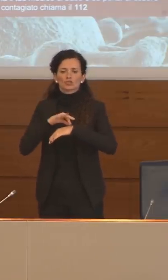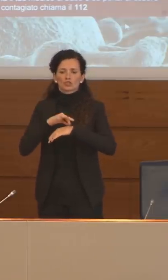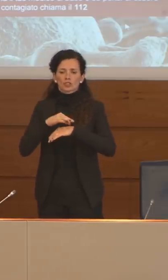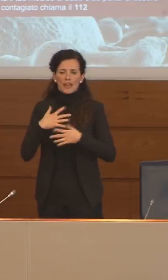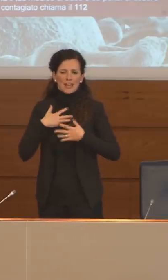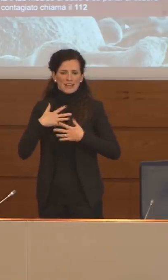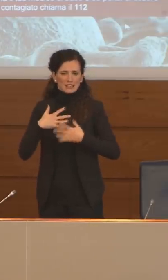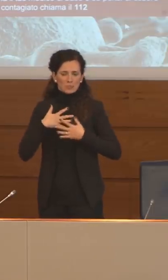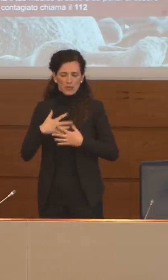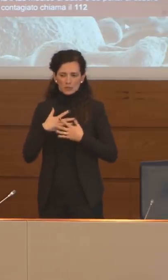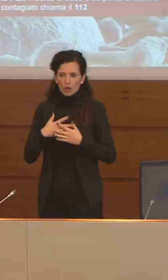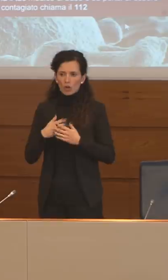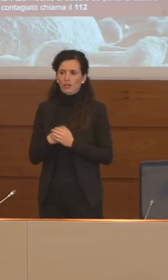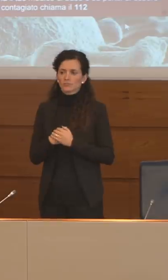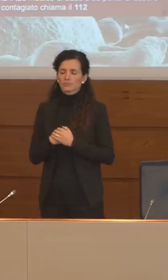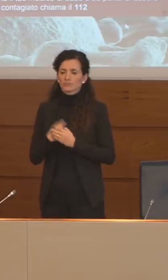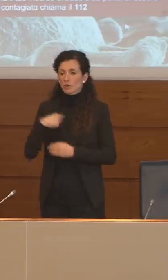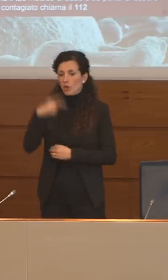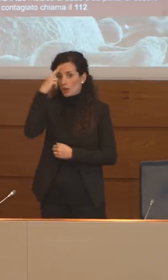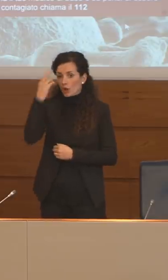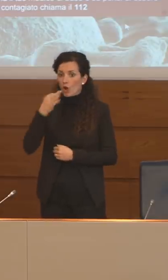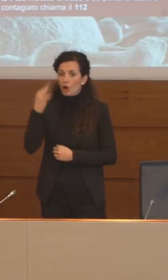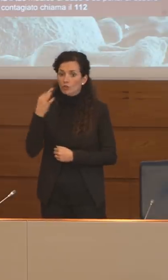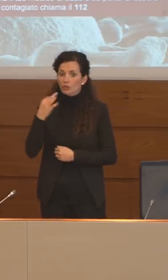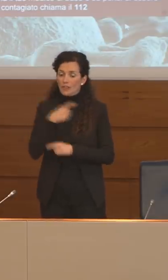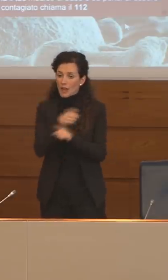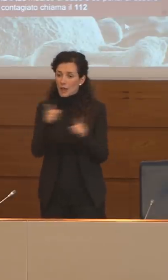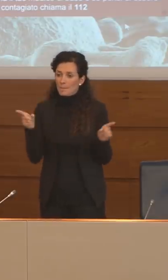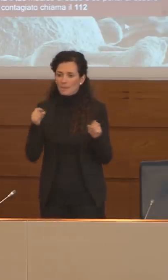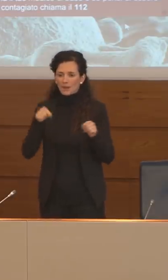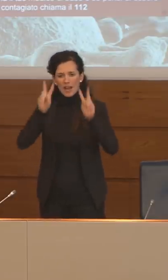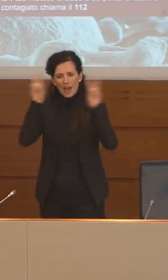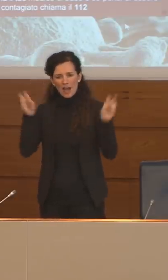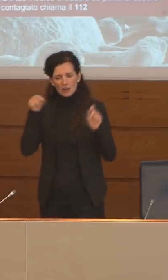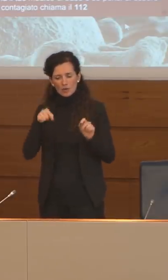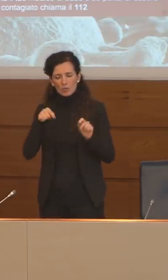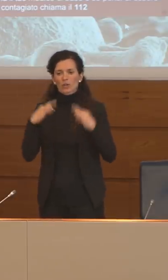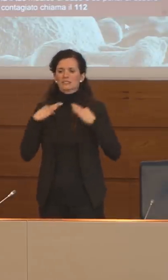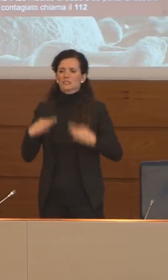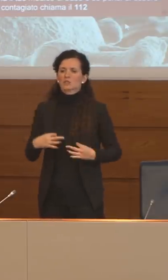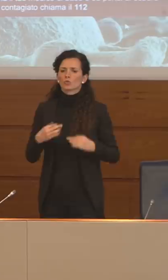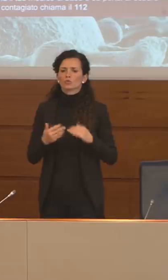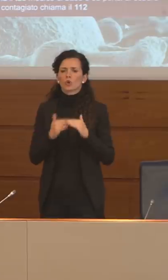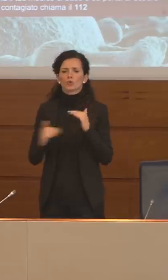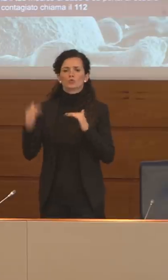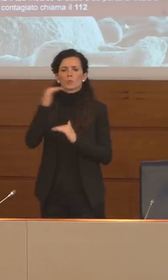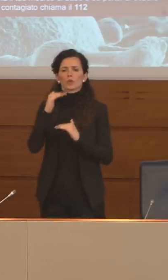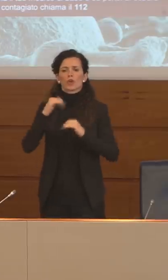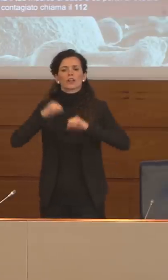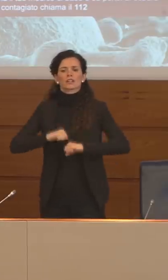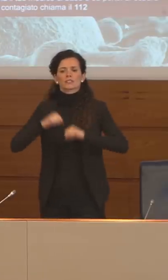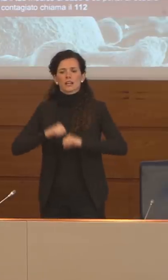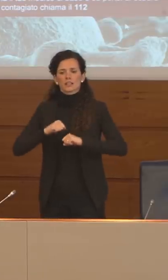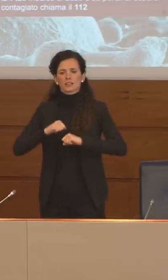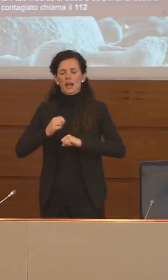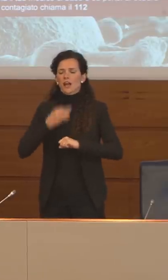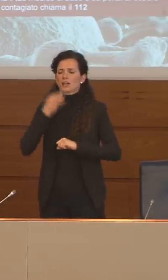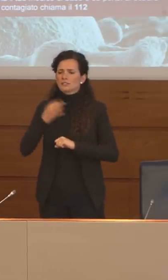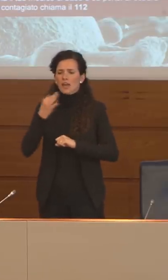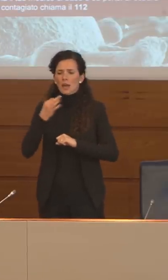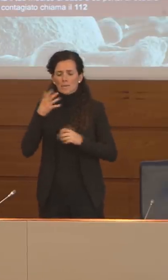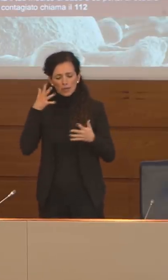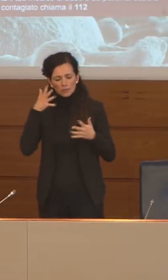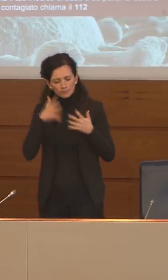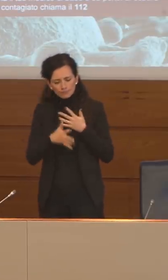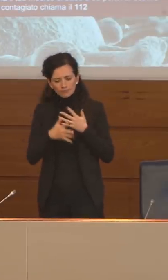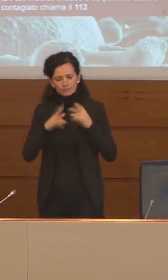ricordo sempre che su questo tema l'istituto superiore della sanità fa approfondimenti